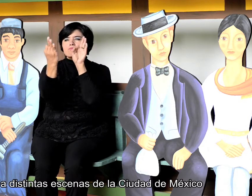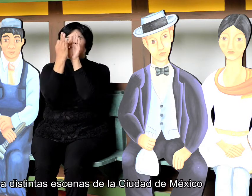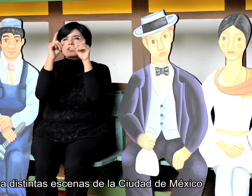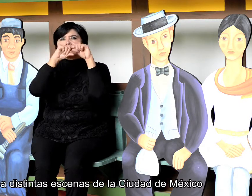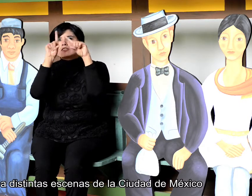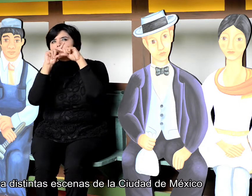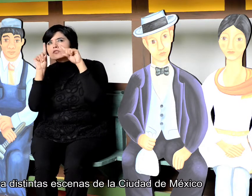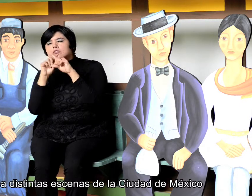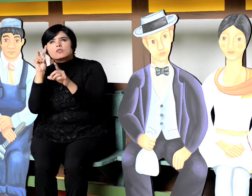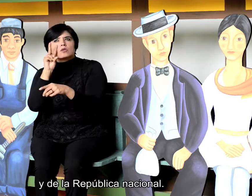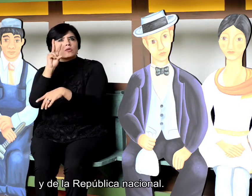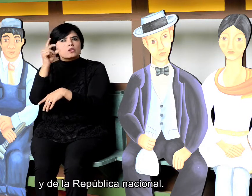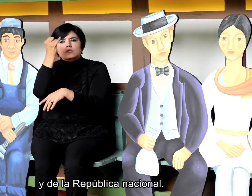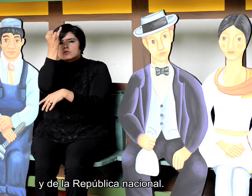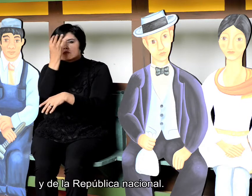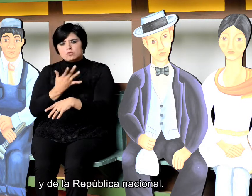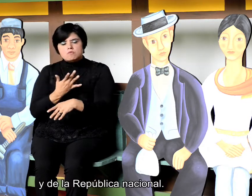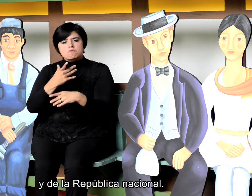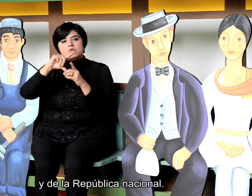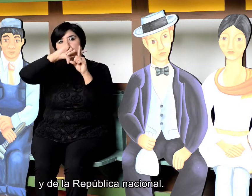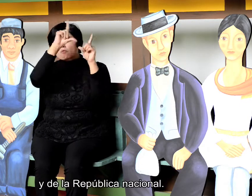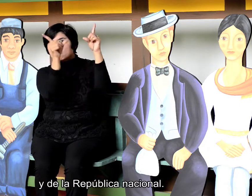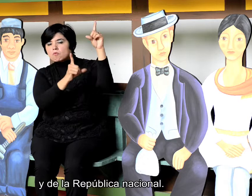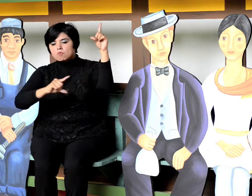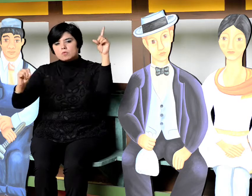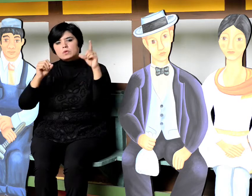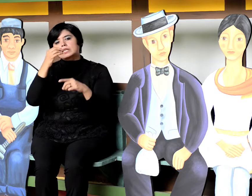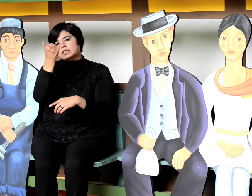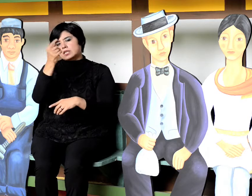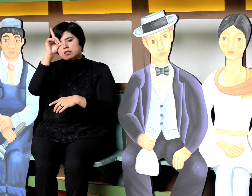de México y de la República Nacional.